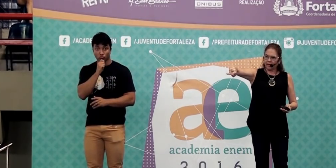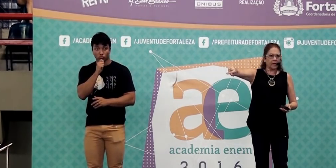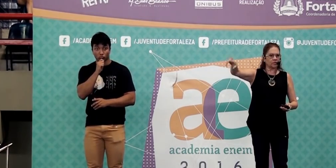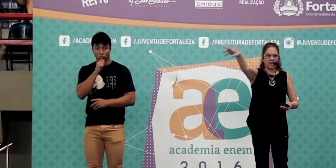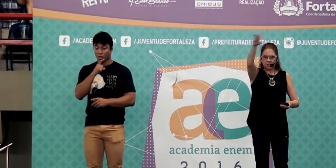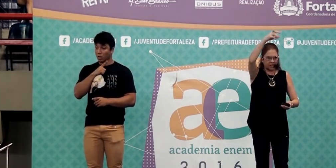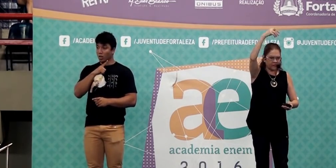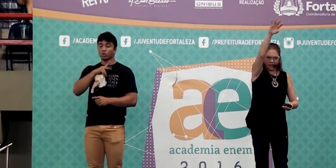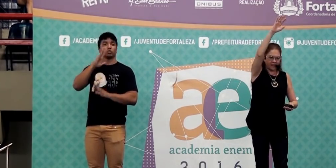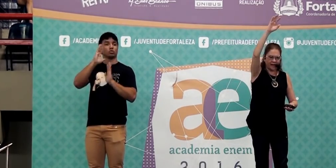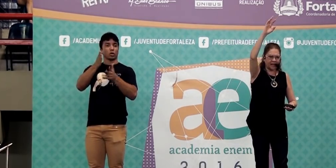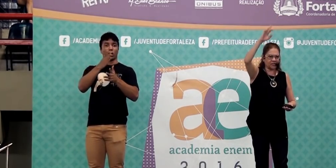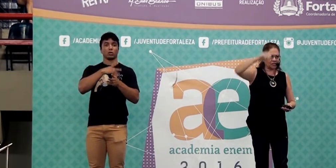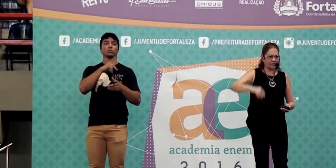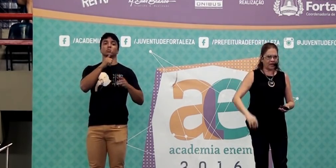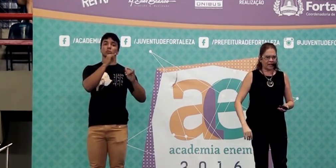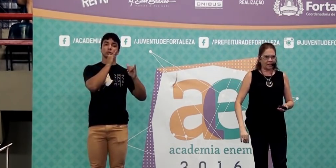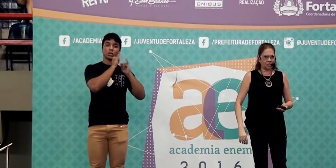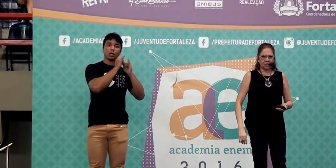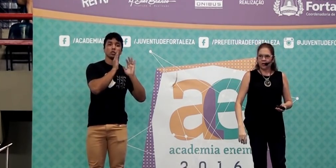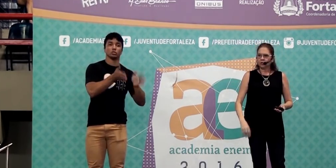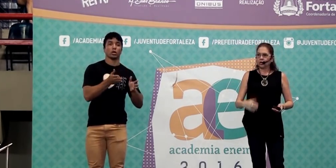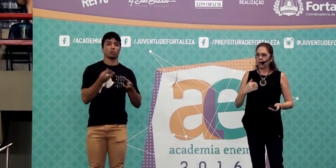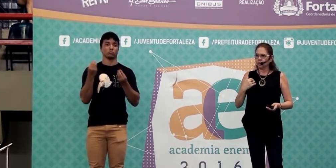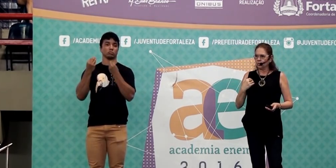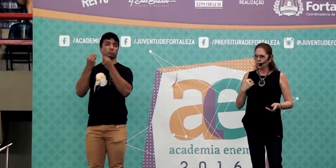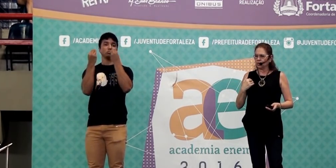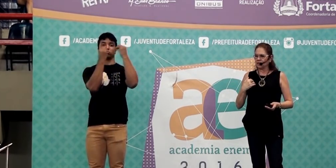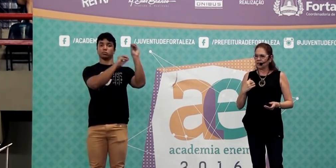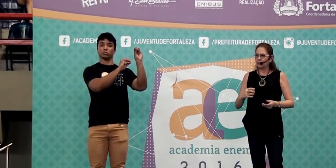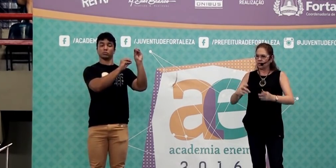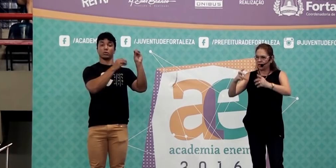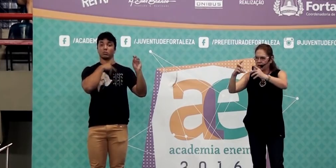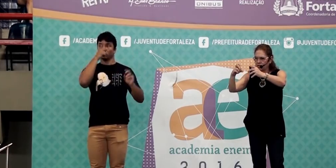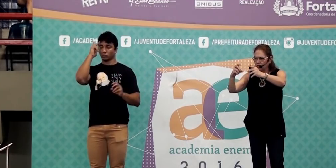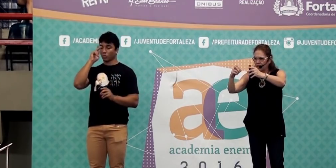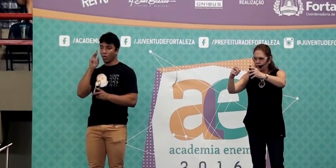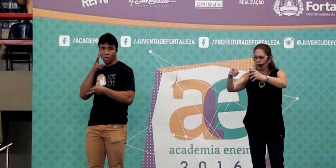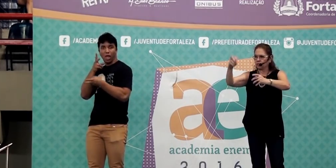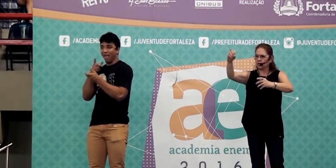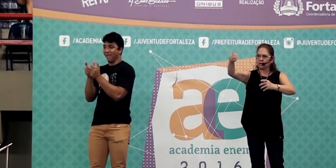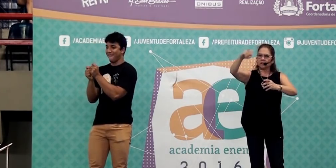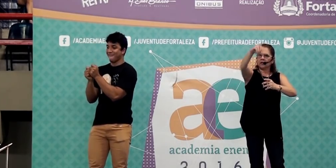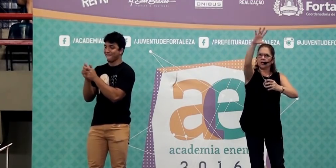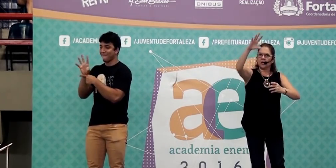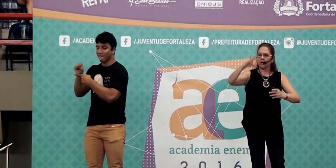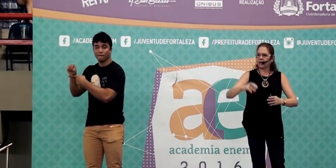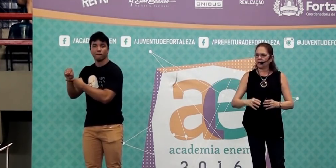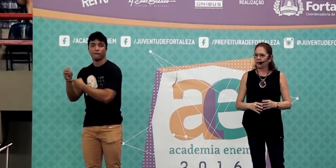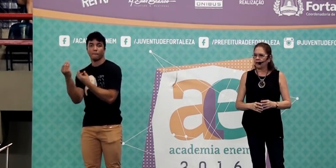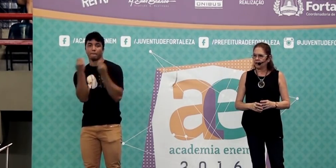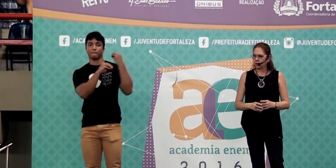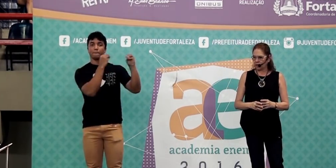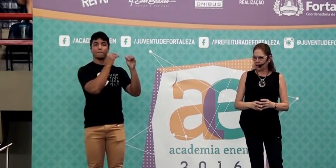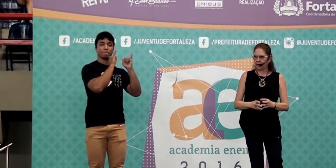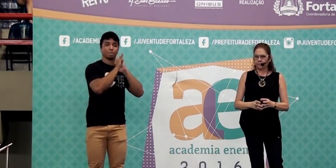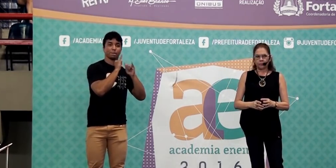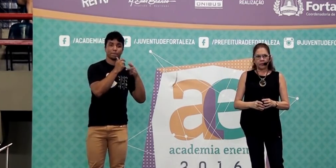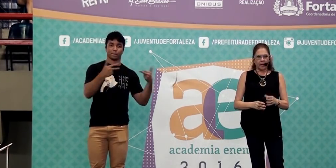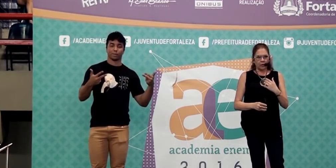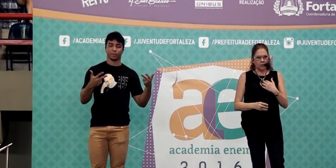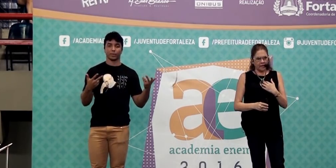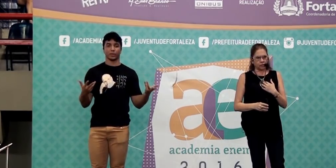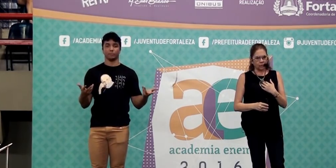que aquela já estava na internet, já estava na rede. Todo mundo se dá o direito de tirar foto dos outros e colocar na internet o que